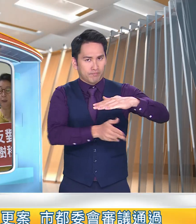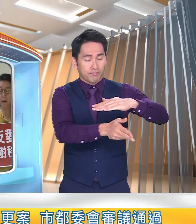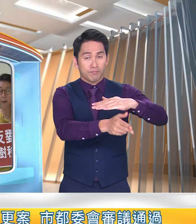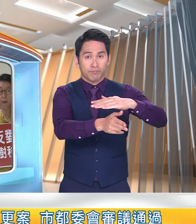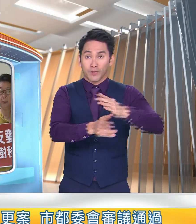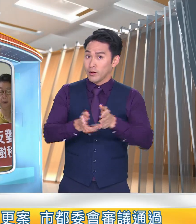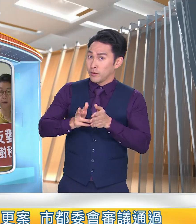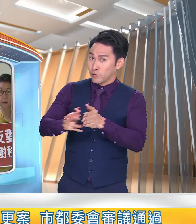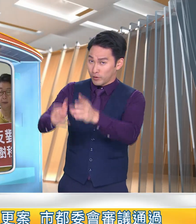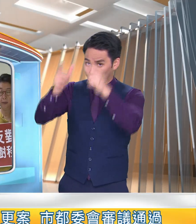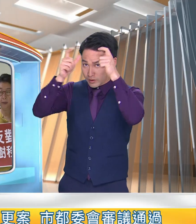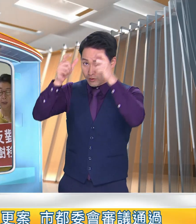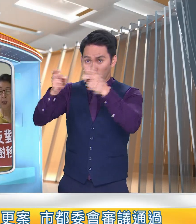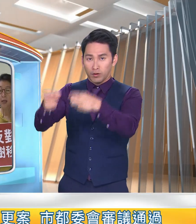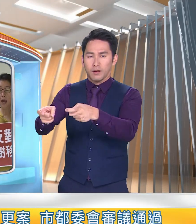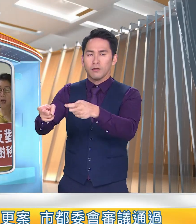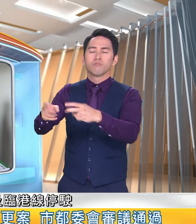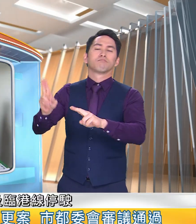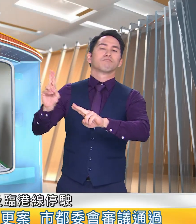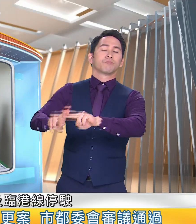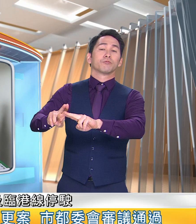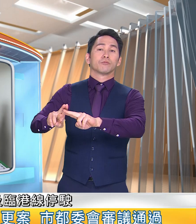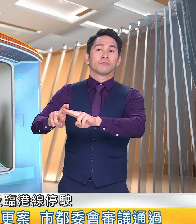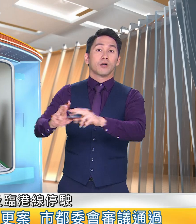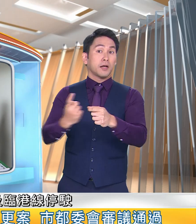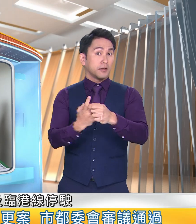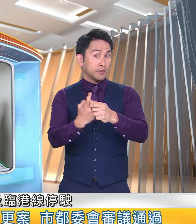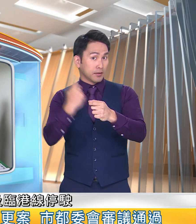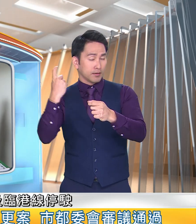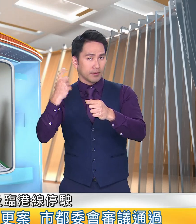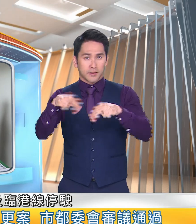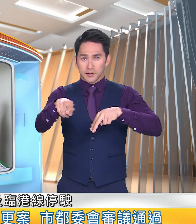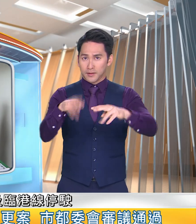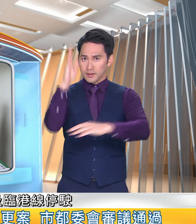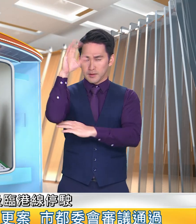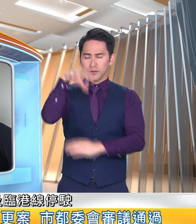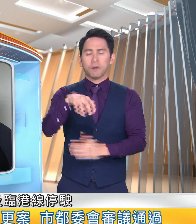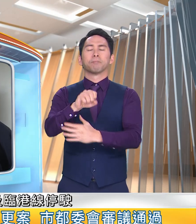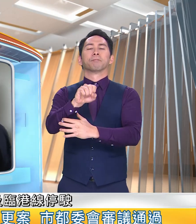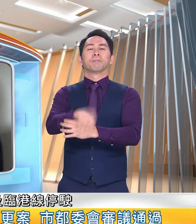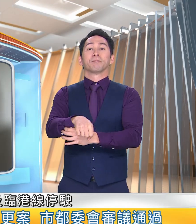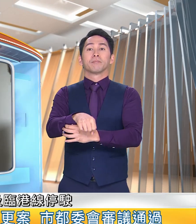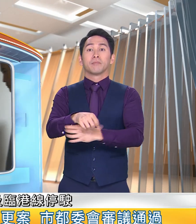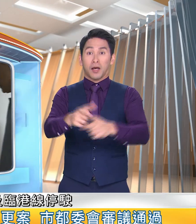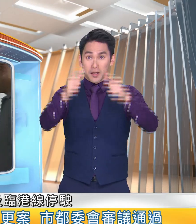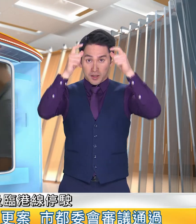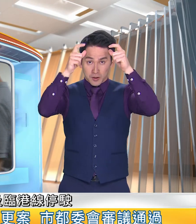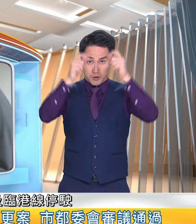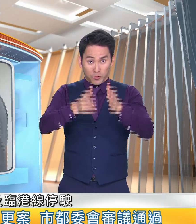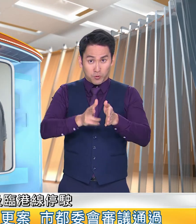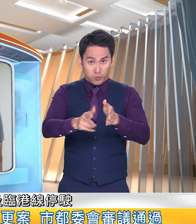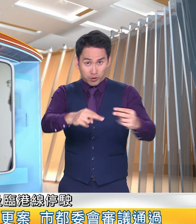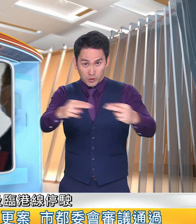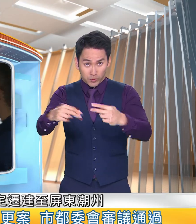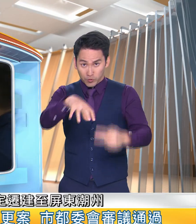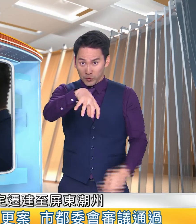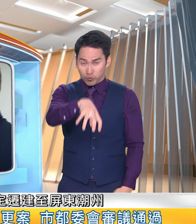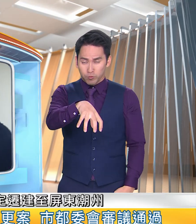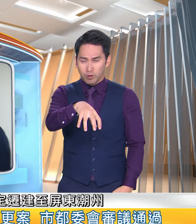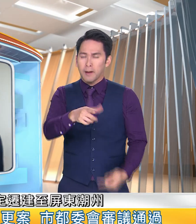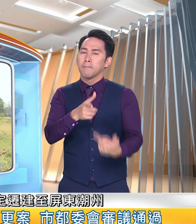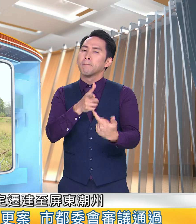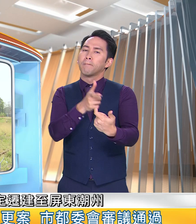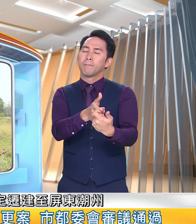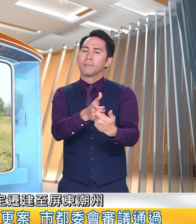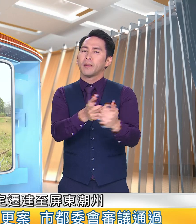台铁高雄机场配合铁路地下化以及临港线停驶，10年前行政院